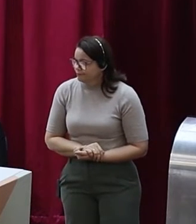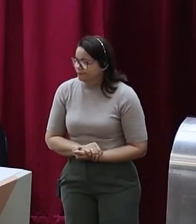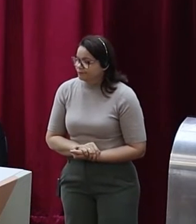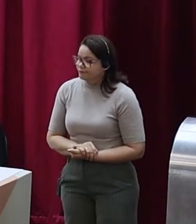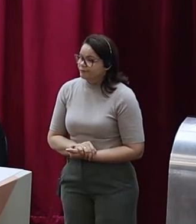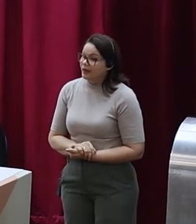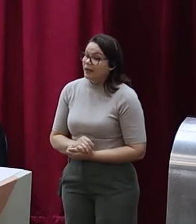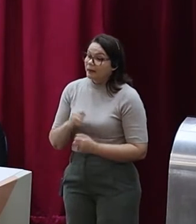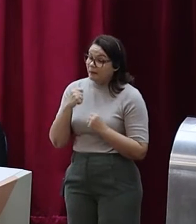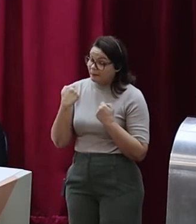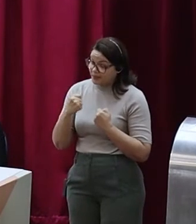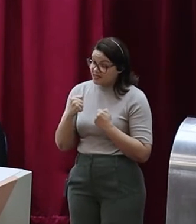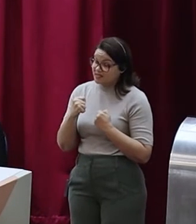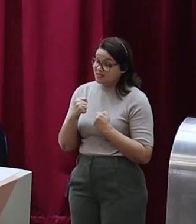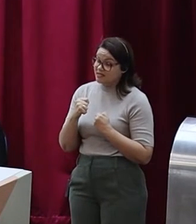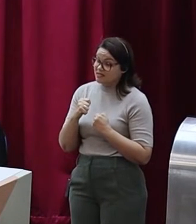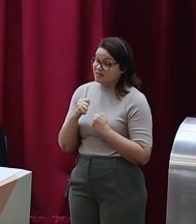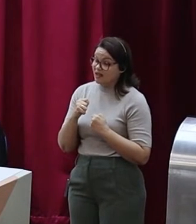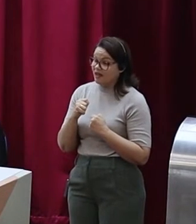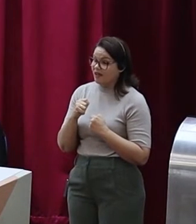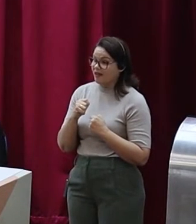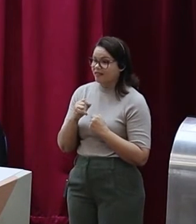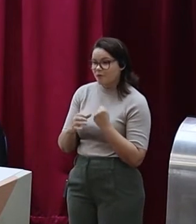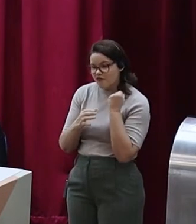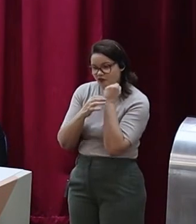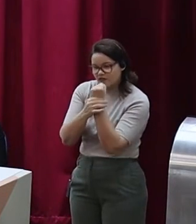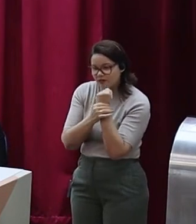fortalecer el activismo. Usted le conocerá a Luis Aracil,